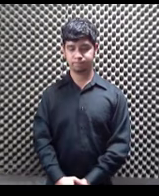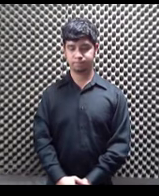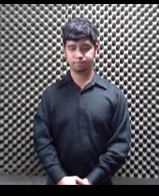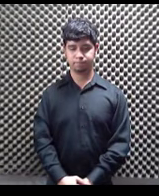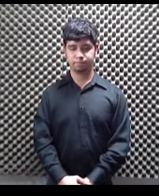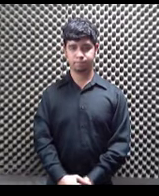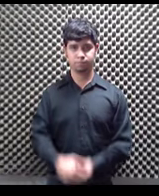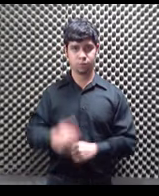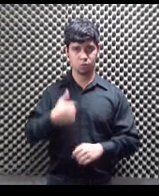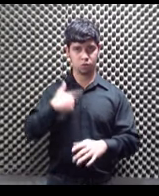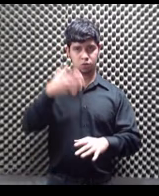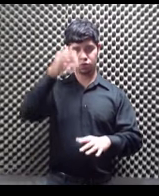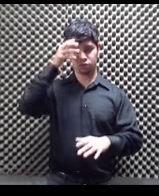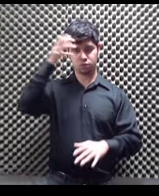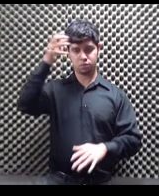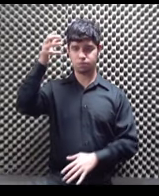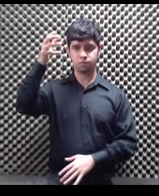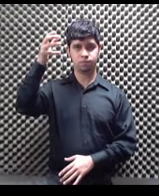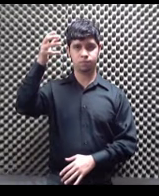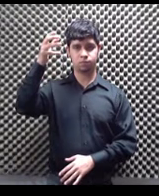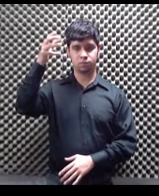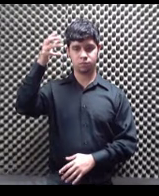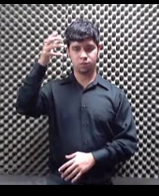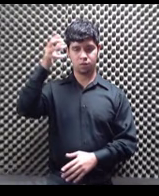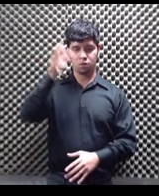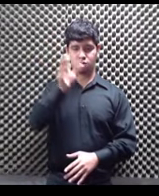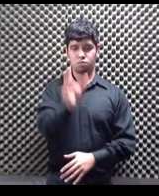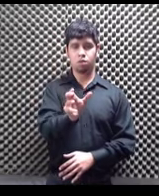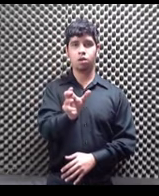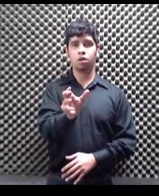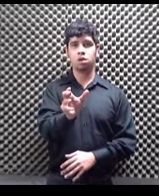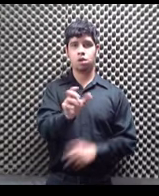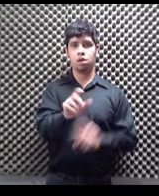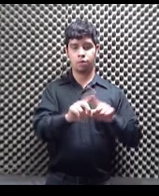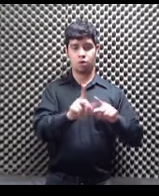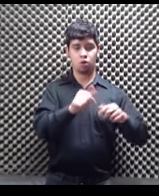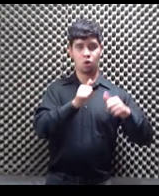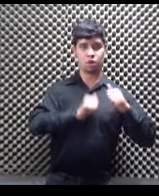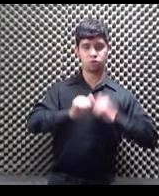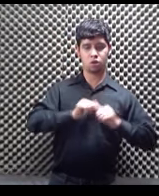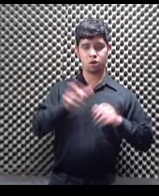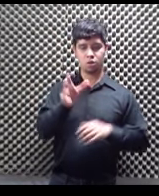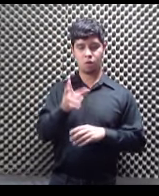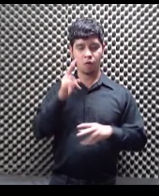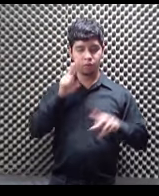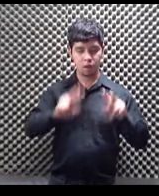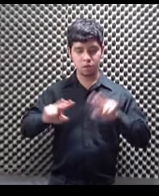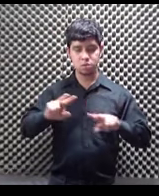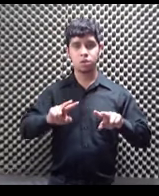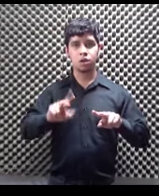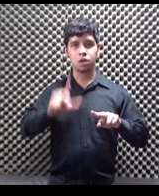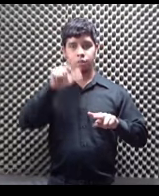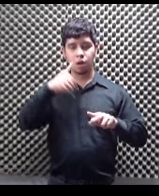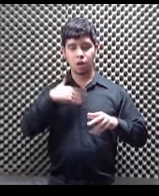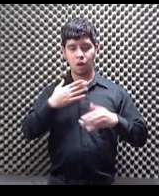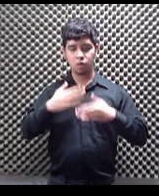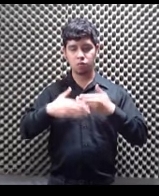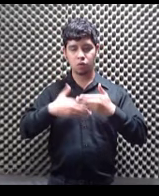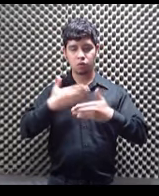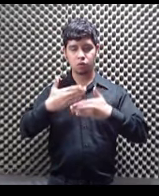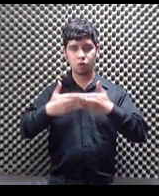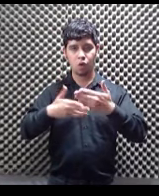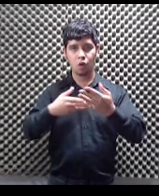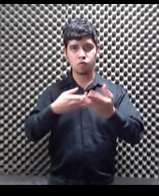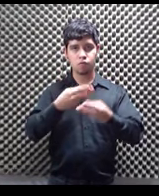un concepto, pero dejo que fluya desde los actores. Okay. Yo no sabía si irme